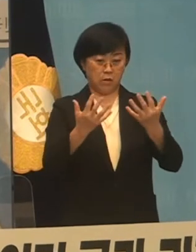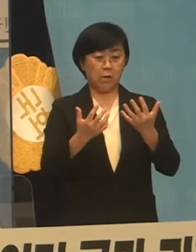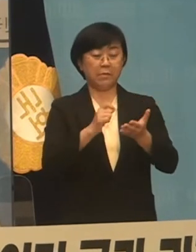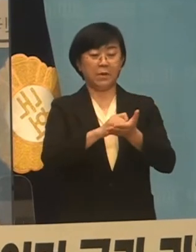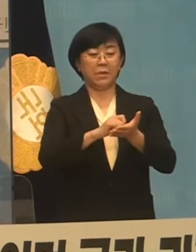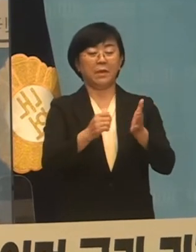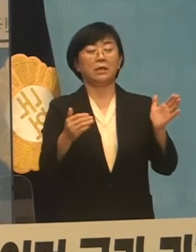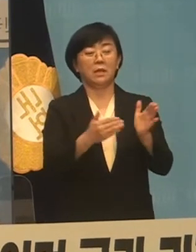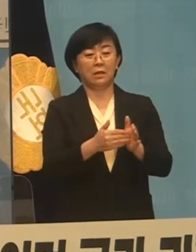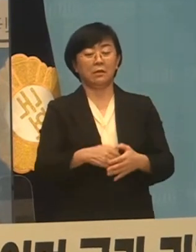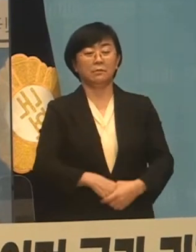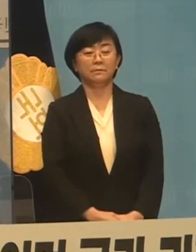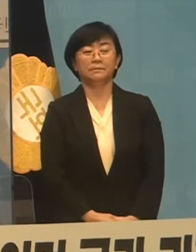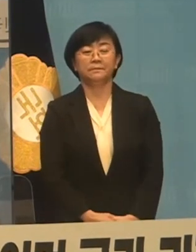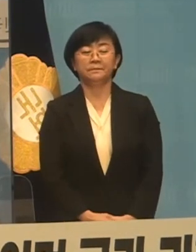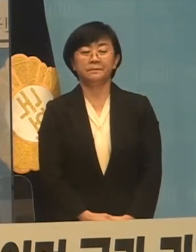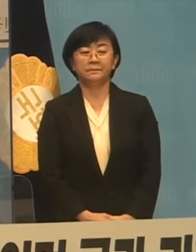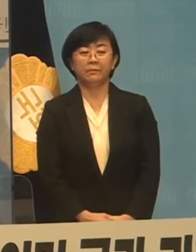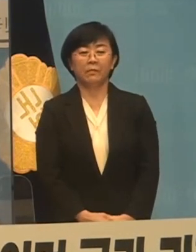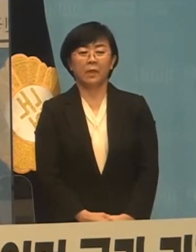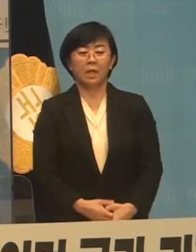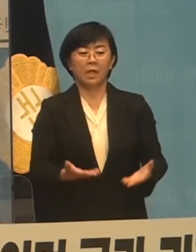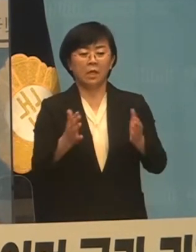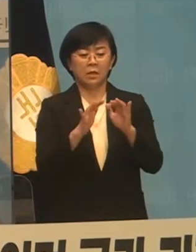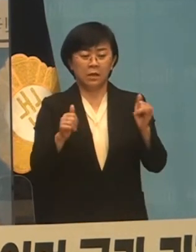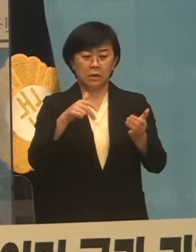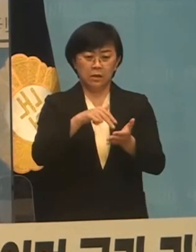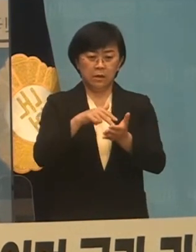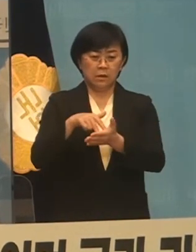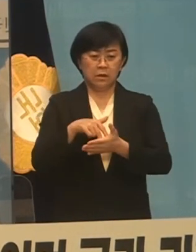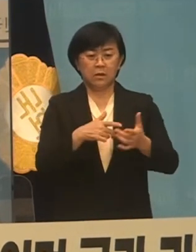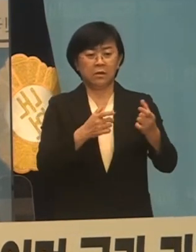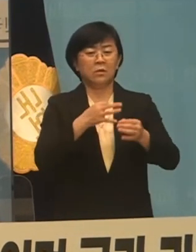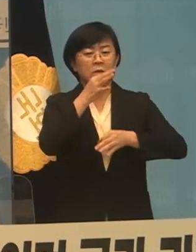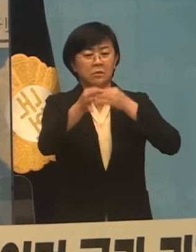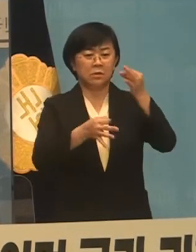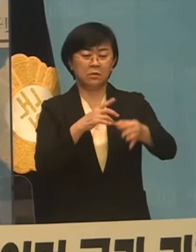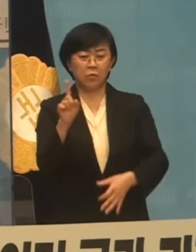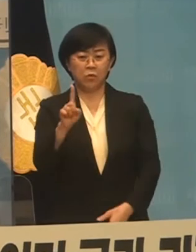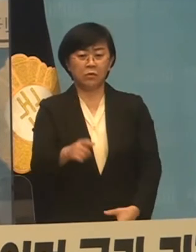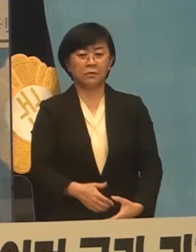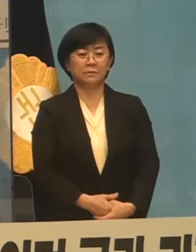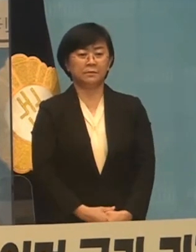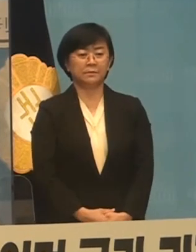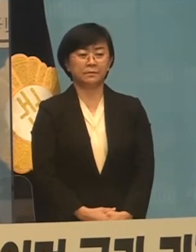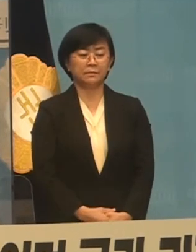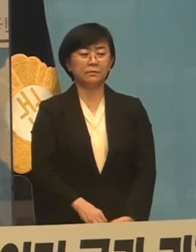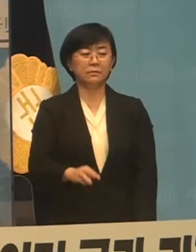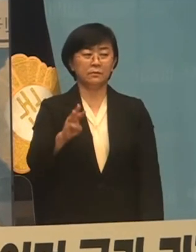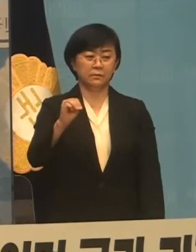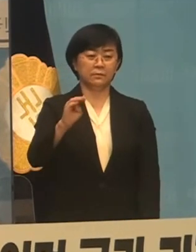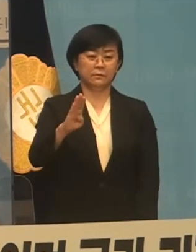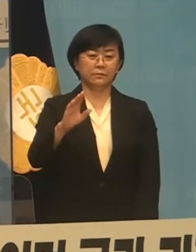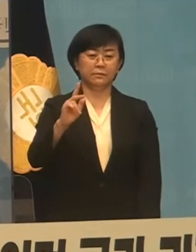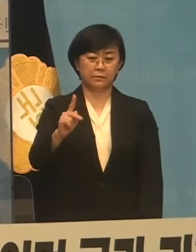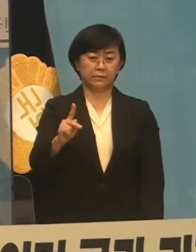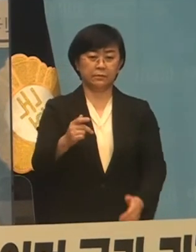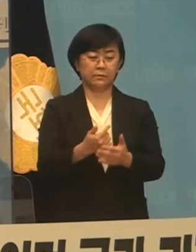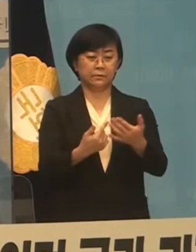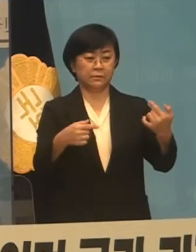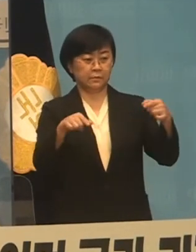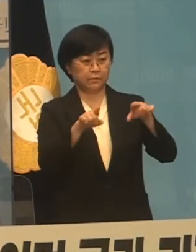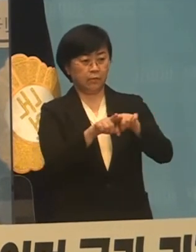왔습니다. 두산공작기계 종업원들은 하나같이 외치고 있습니다. MBK